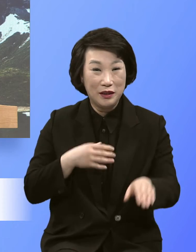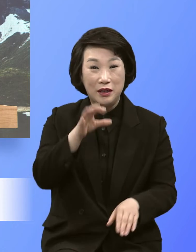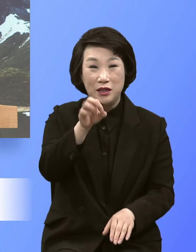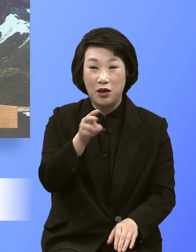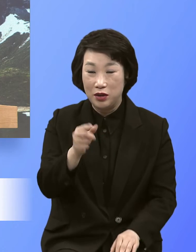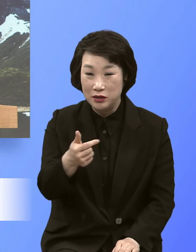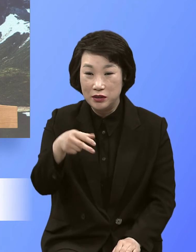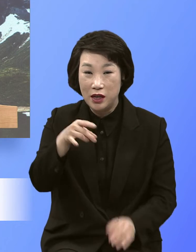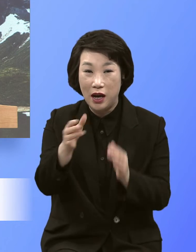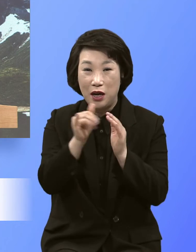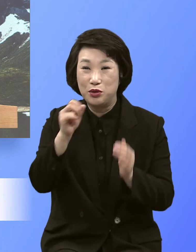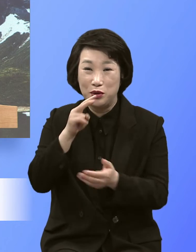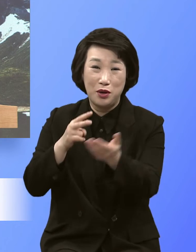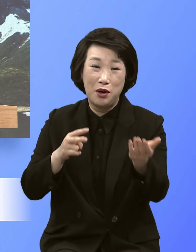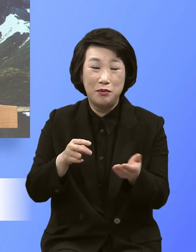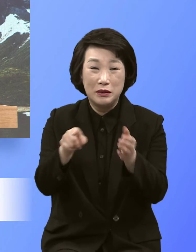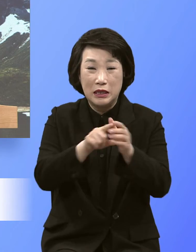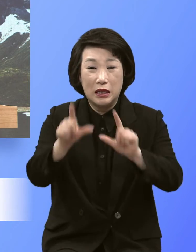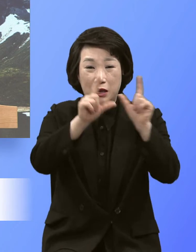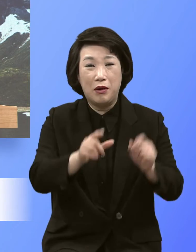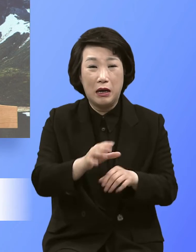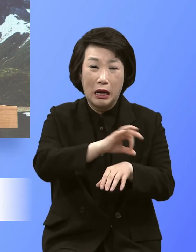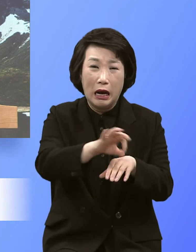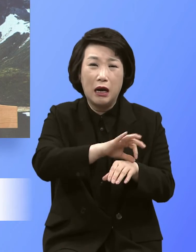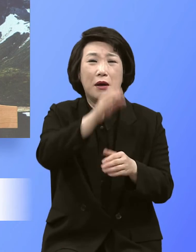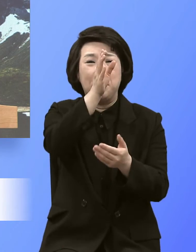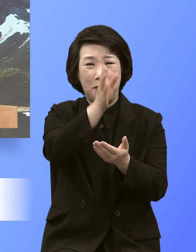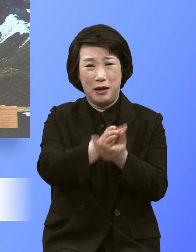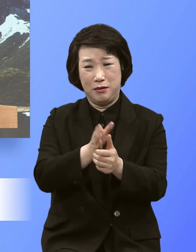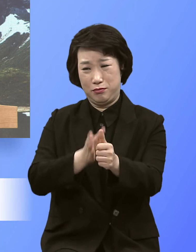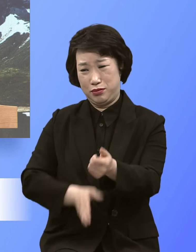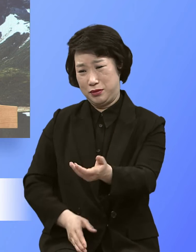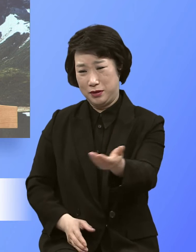연세가족이요, 신앙생활 가짜로 하지 마.